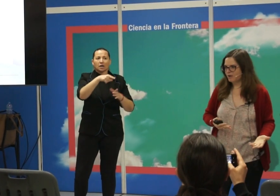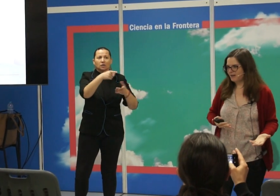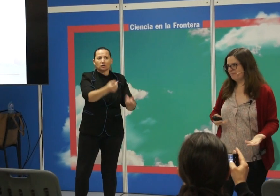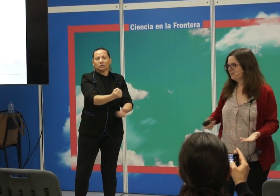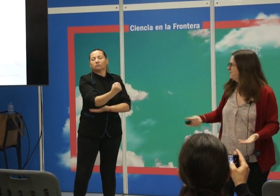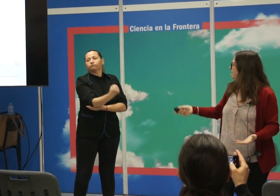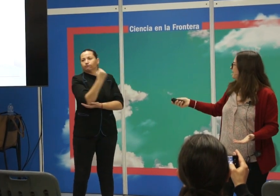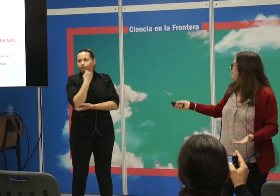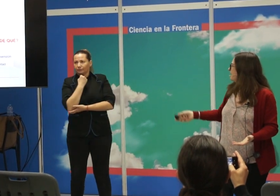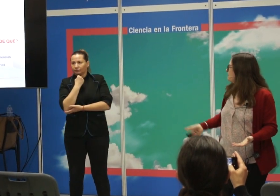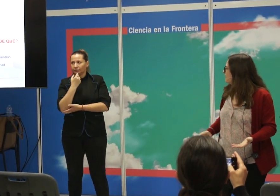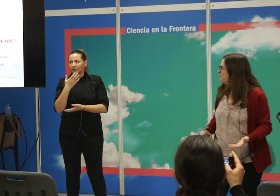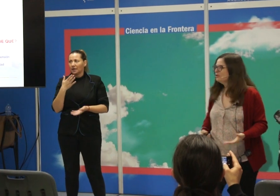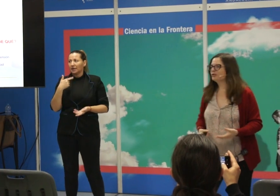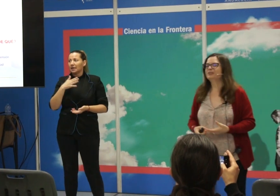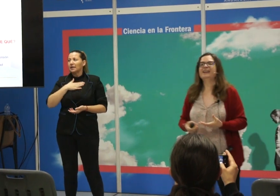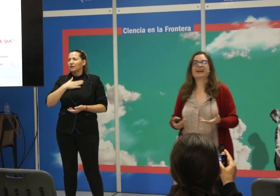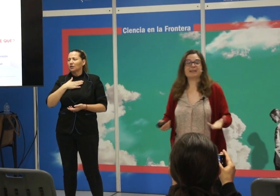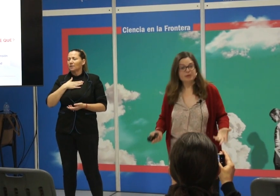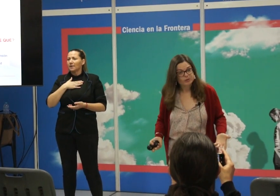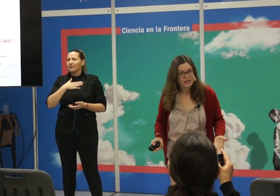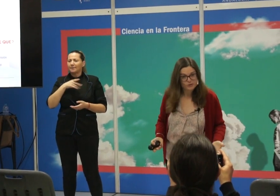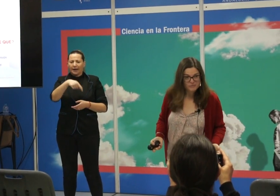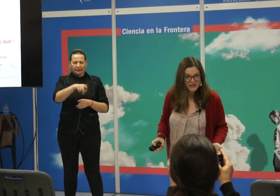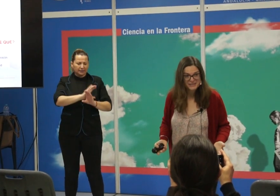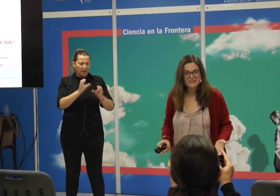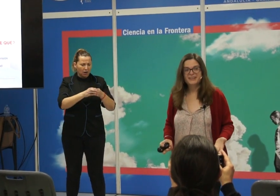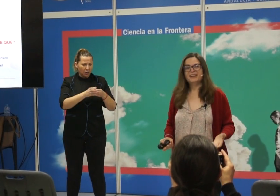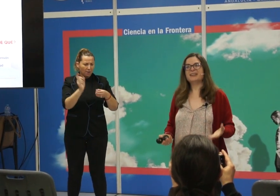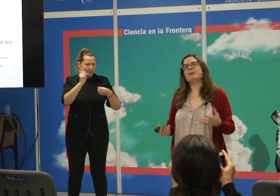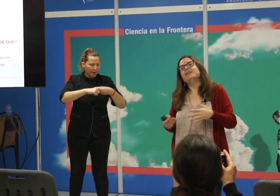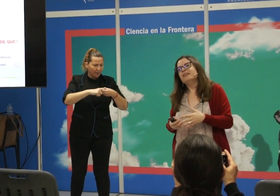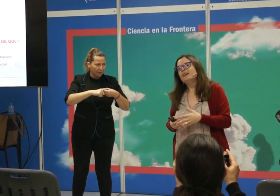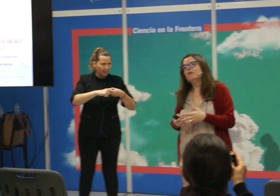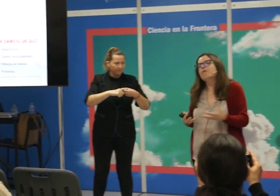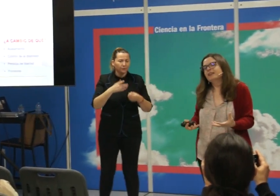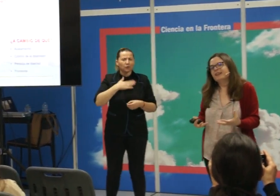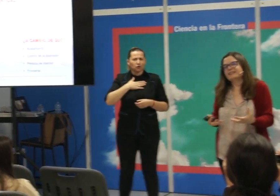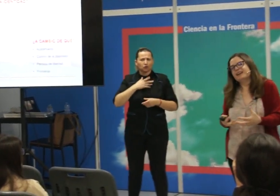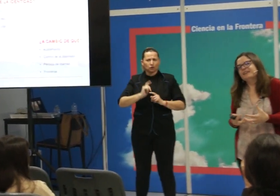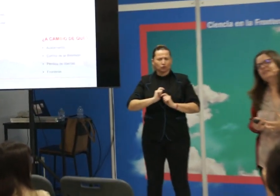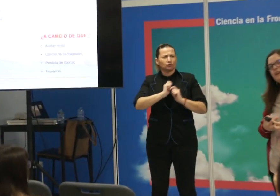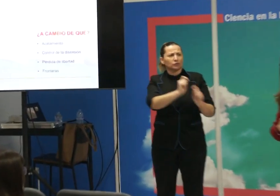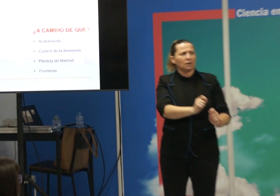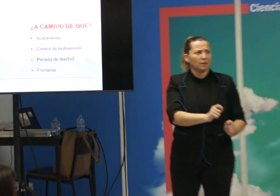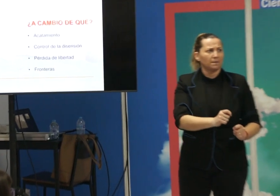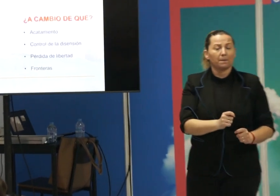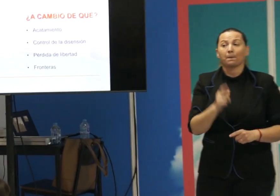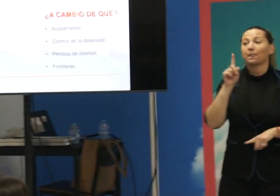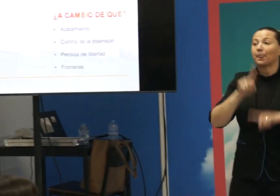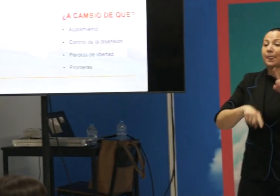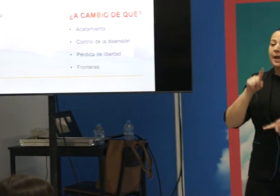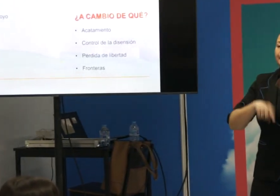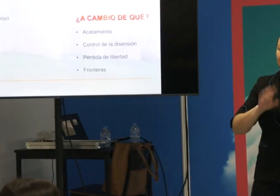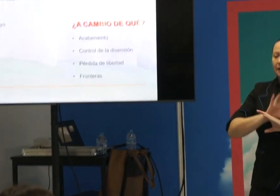que dar algo a cambio. Y a cambio damos el acatamiento de las normas. Depende de lo fuerte que sea la identidad de un grupo,